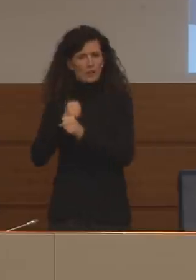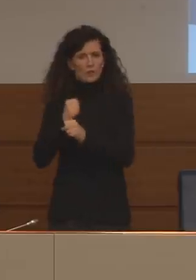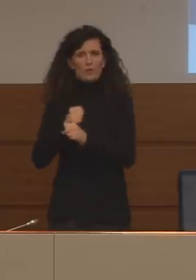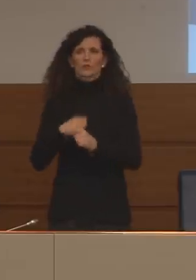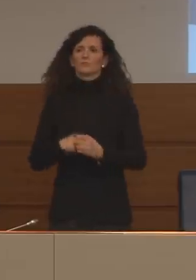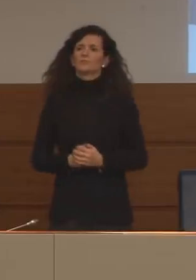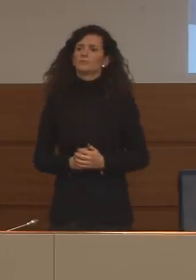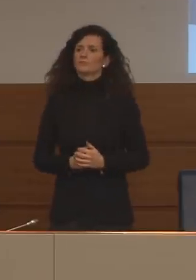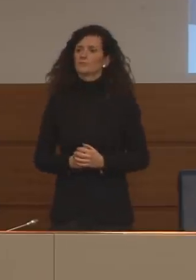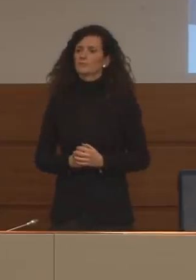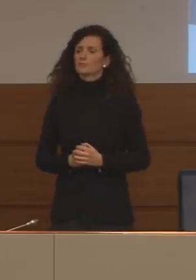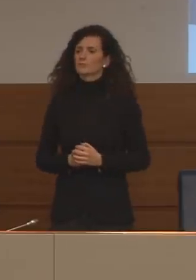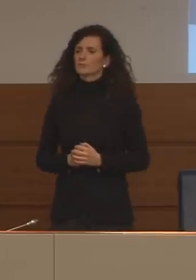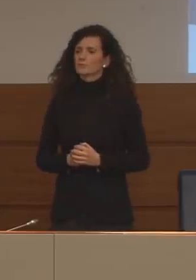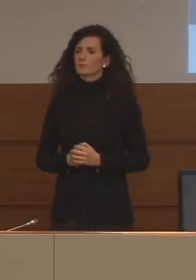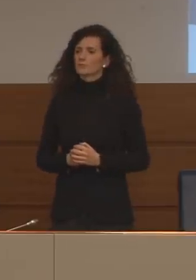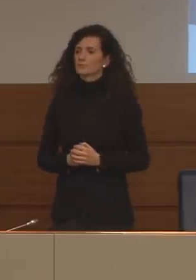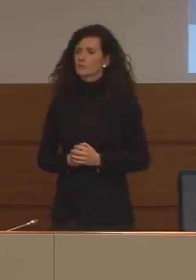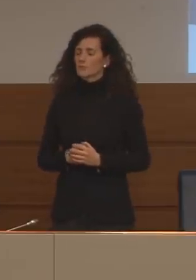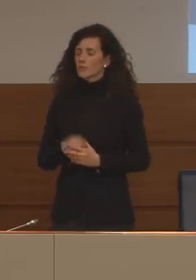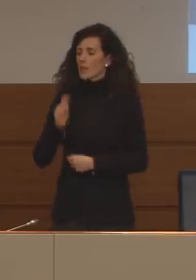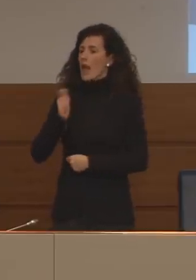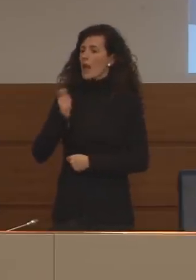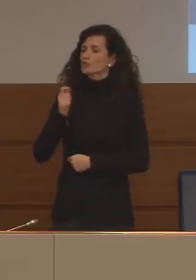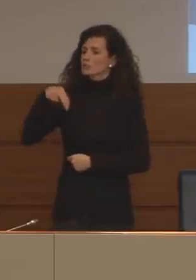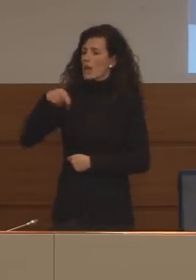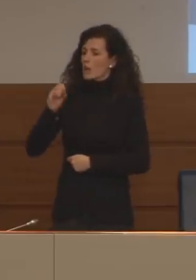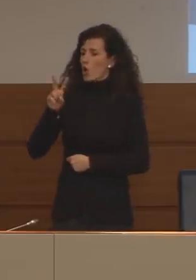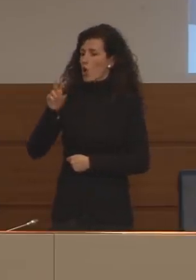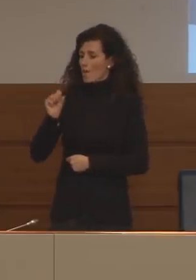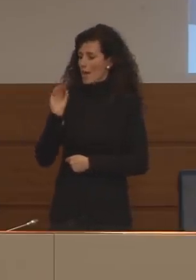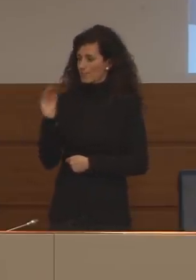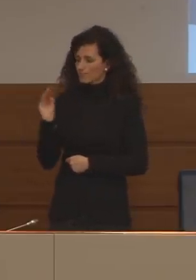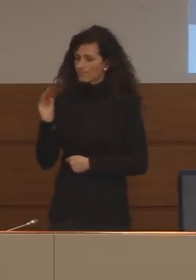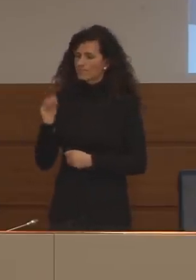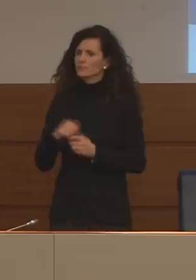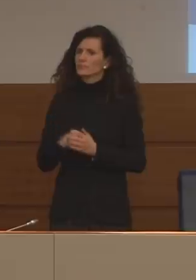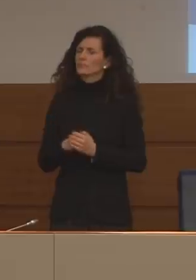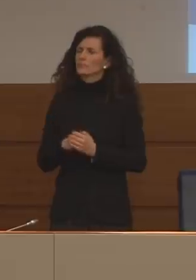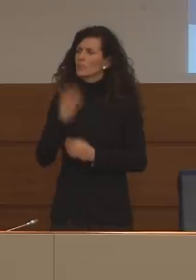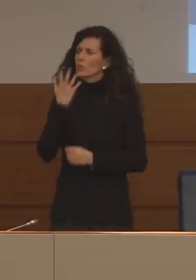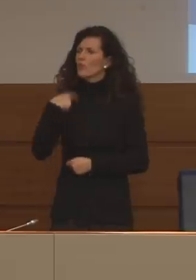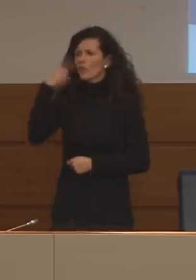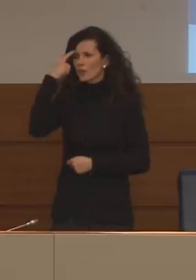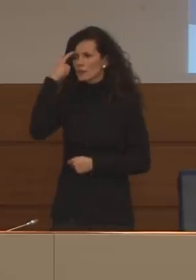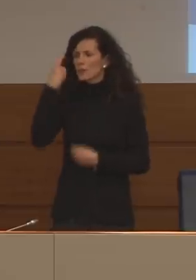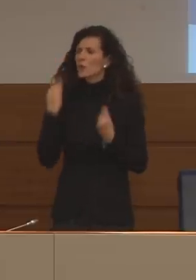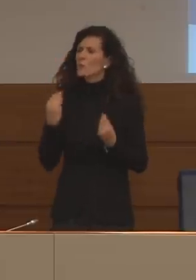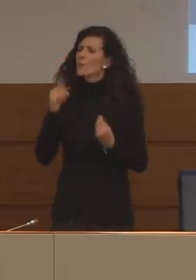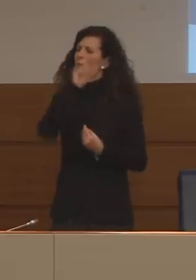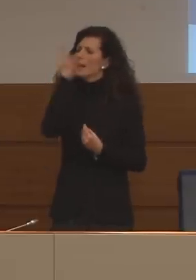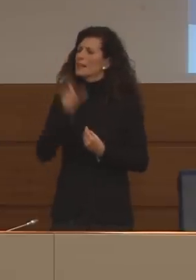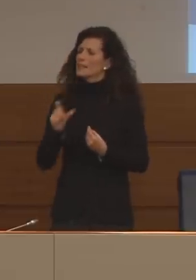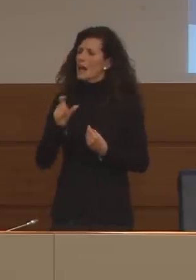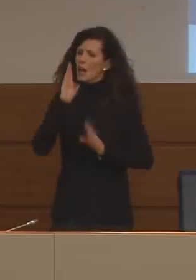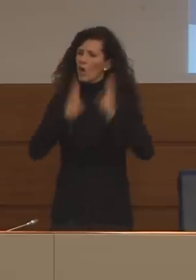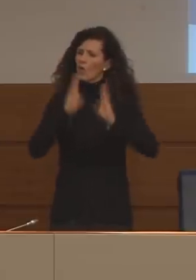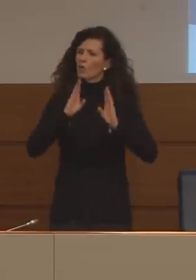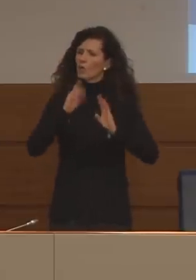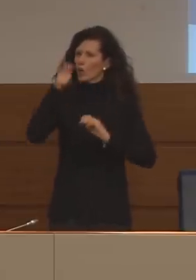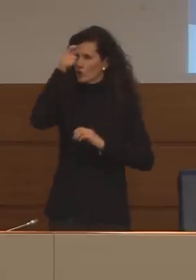si buongiorno giuliano bormioli agenzia nova volevo chiedere come mai ad oggi in italia rispetto di altri paesi